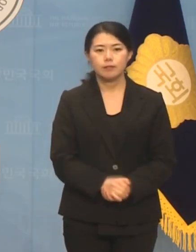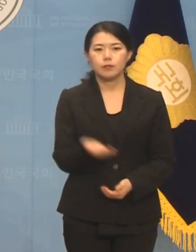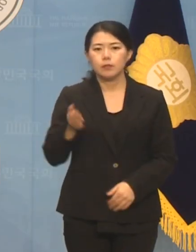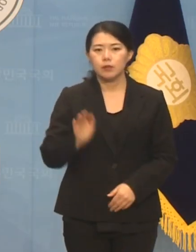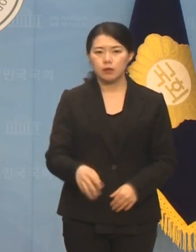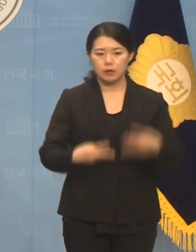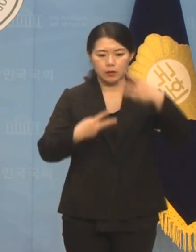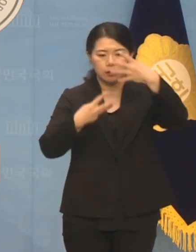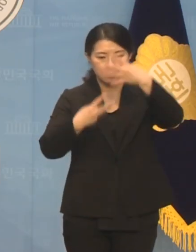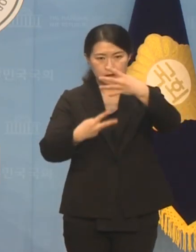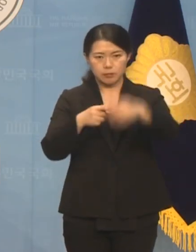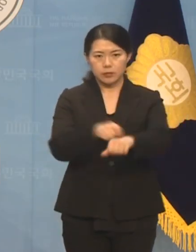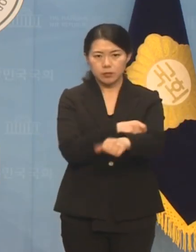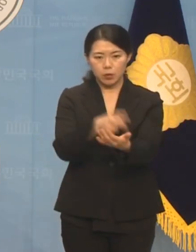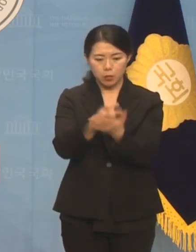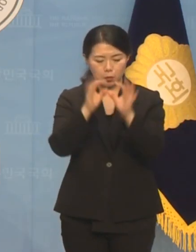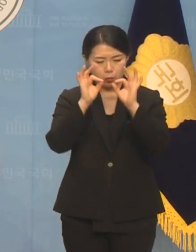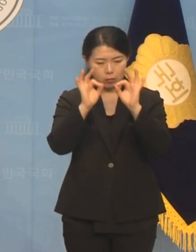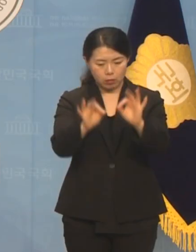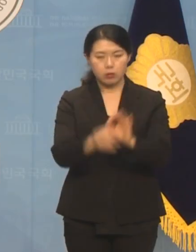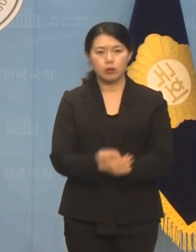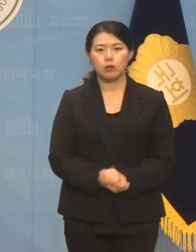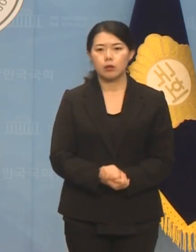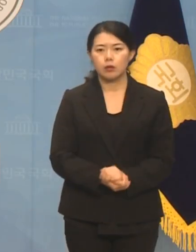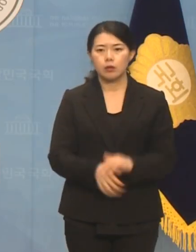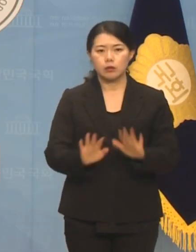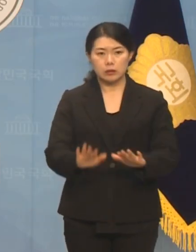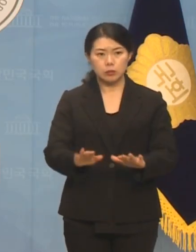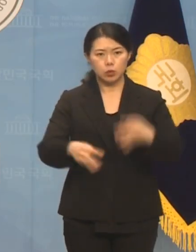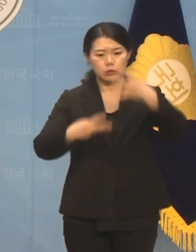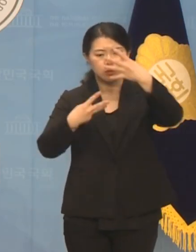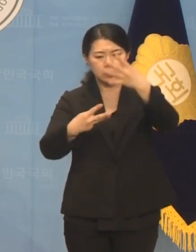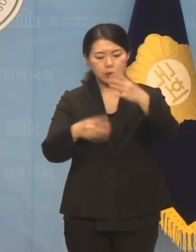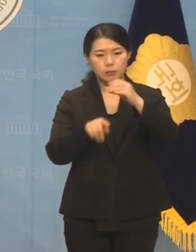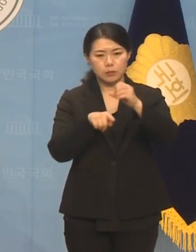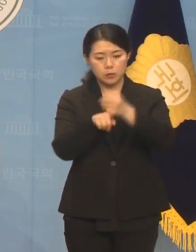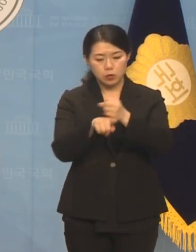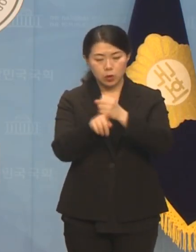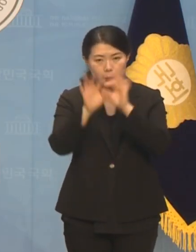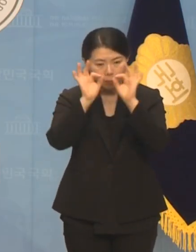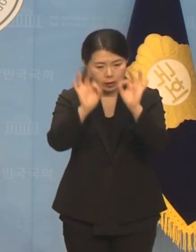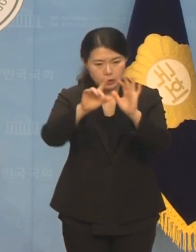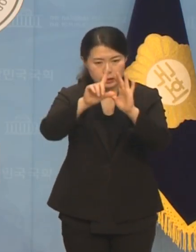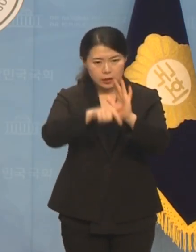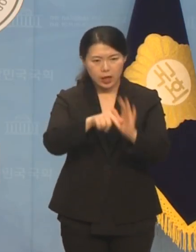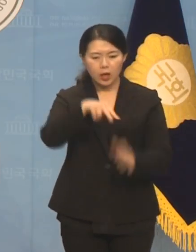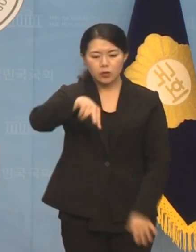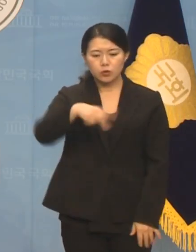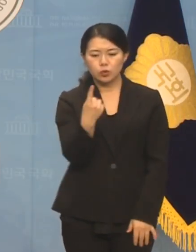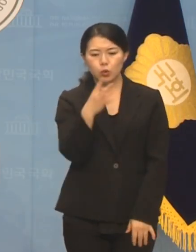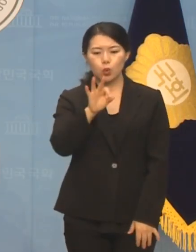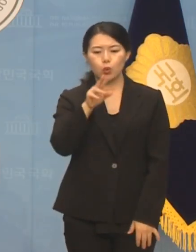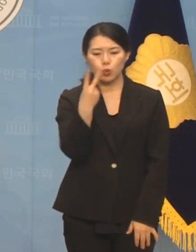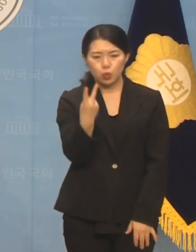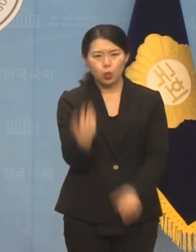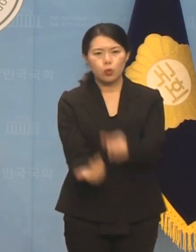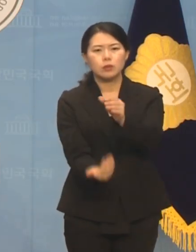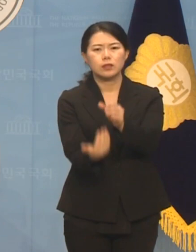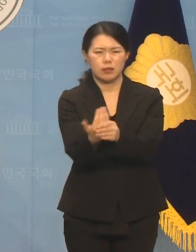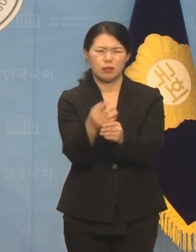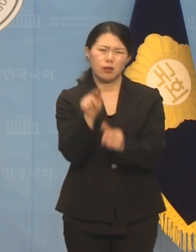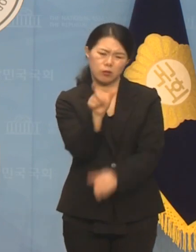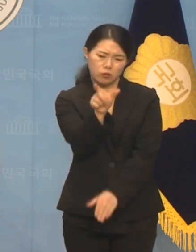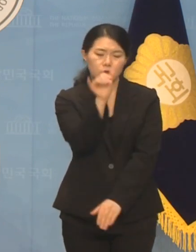그러나 4.3 특별법에는 여전히 4.3의 정의에 소요 사태로 표기되어